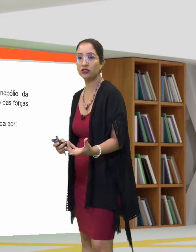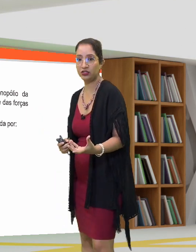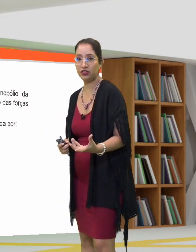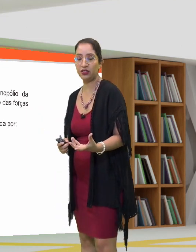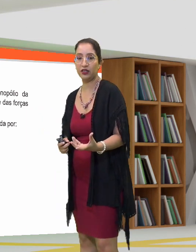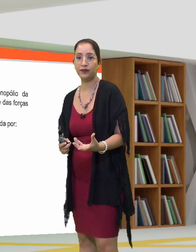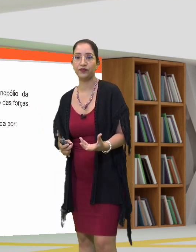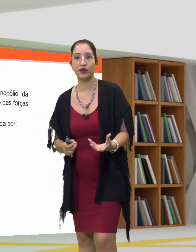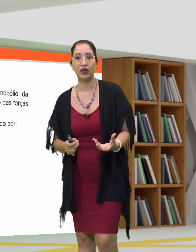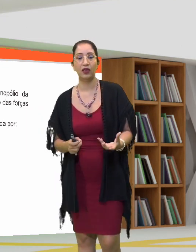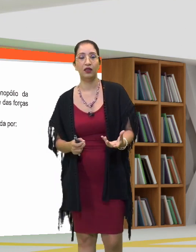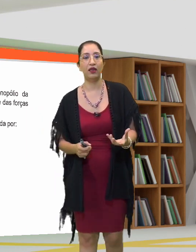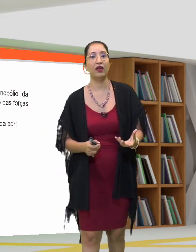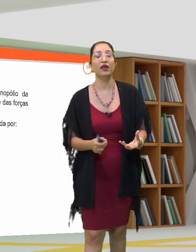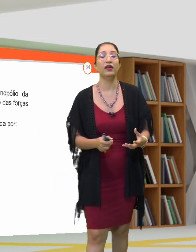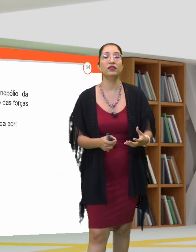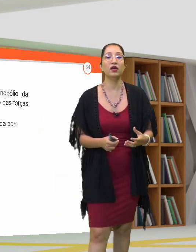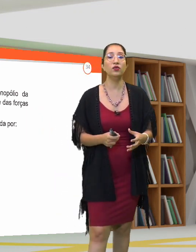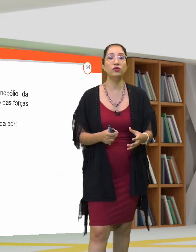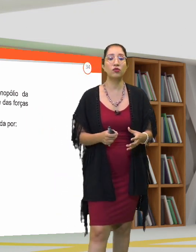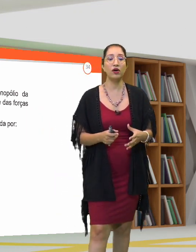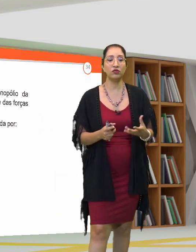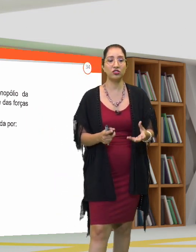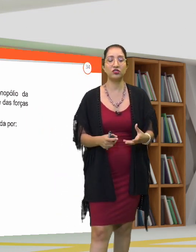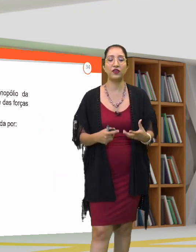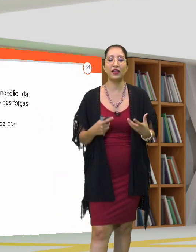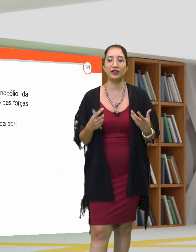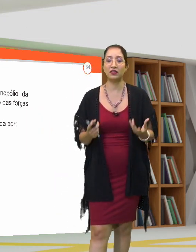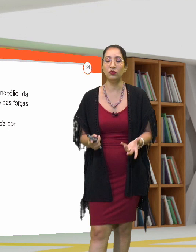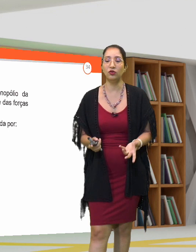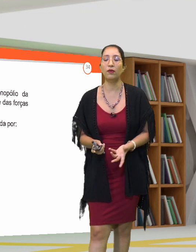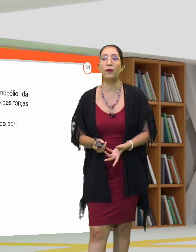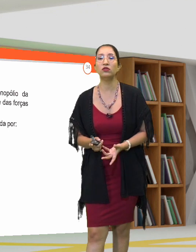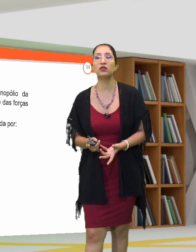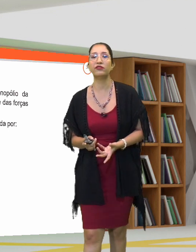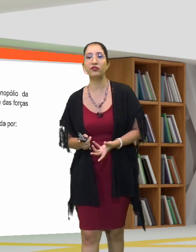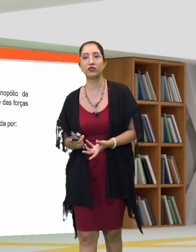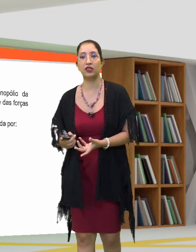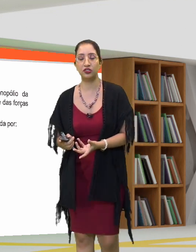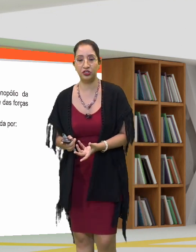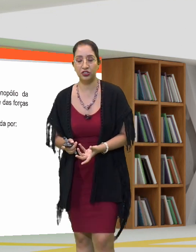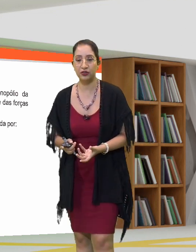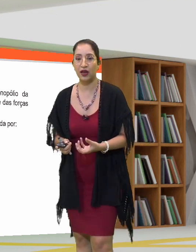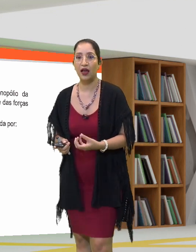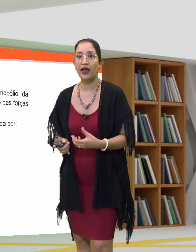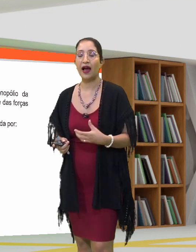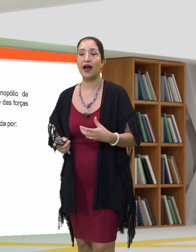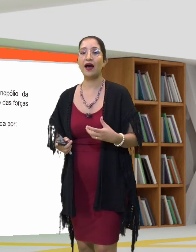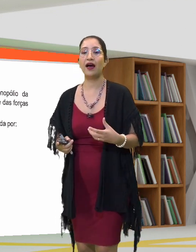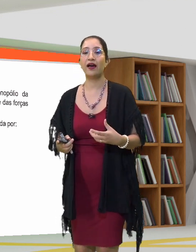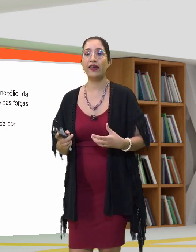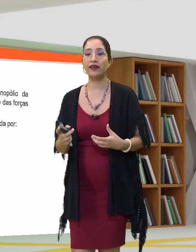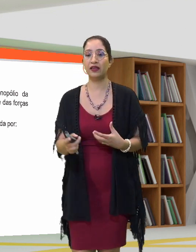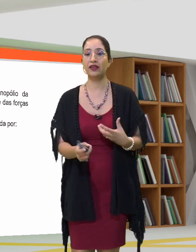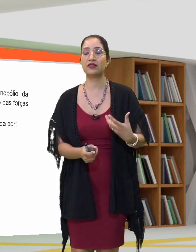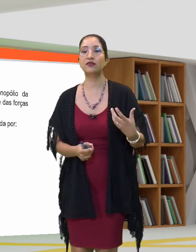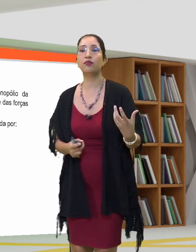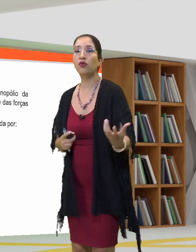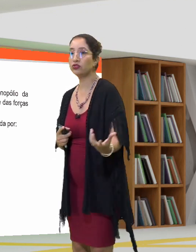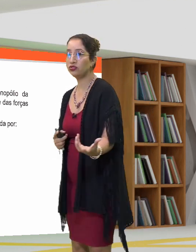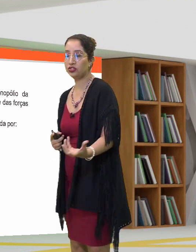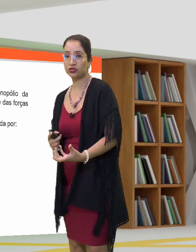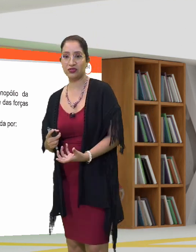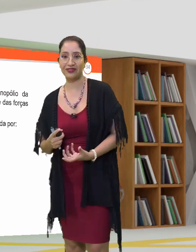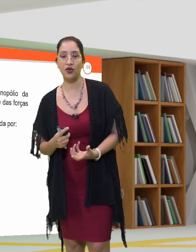não pode ir, né? Então, quando a gente fala desse monopólio da força legítima, entra